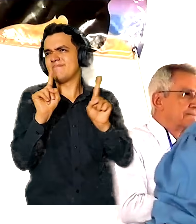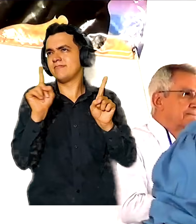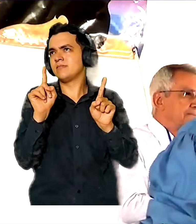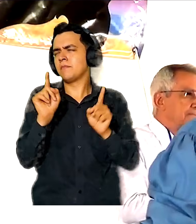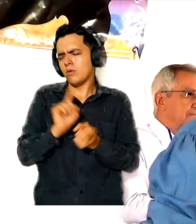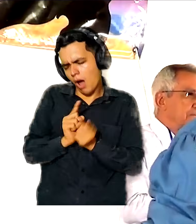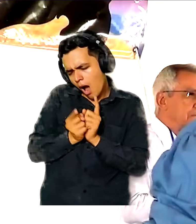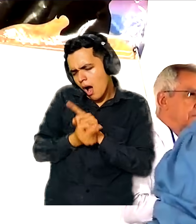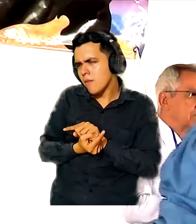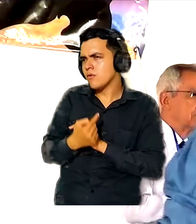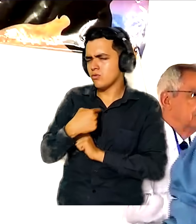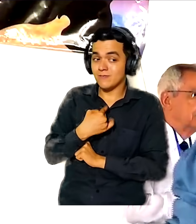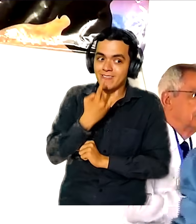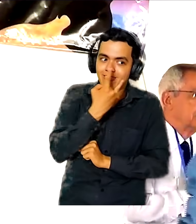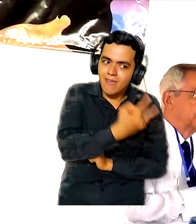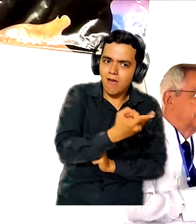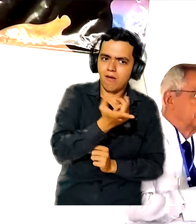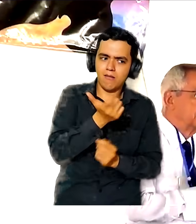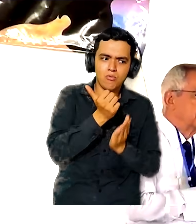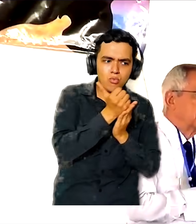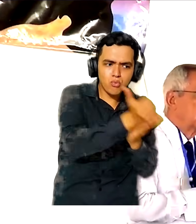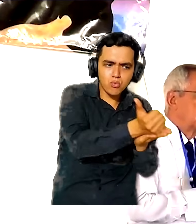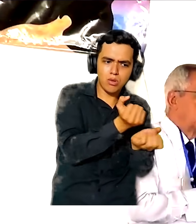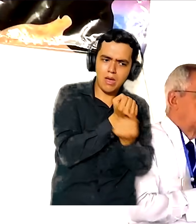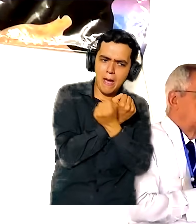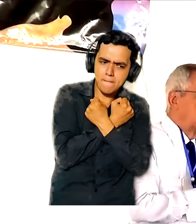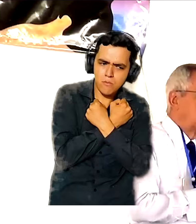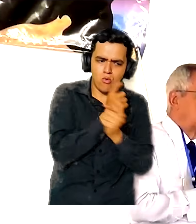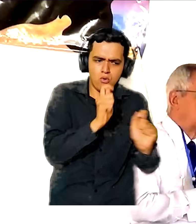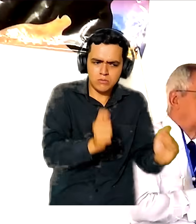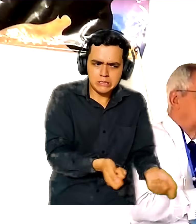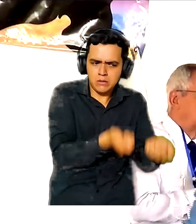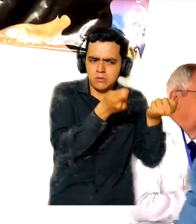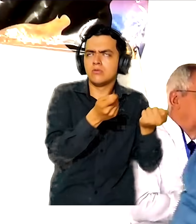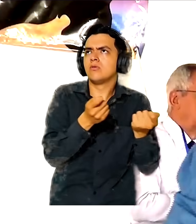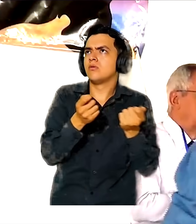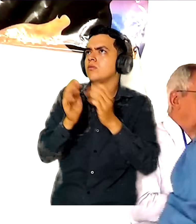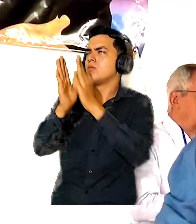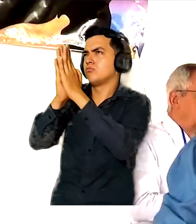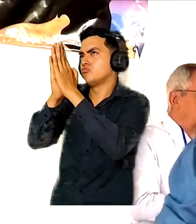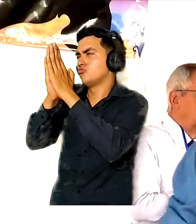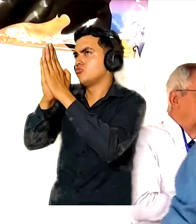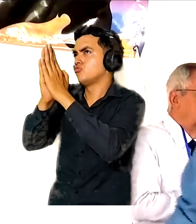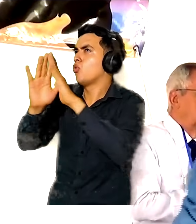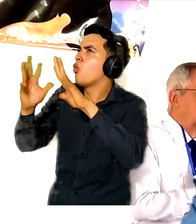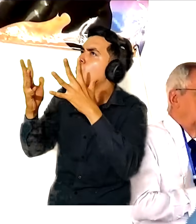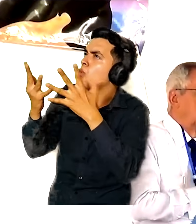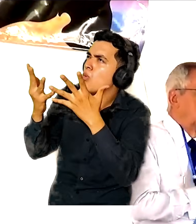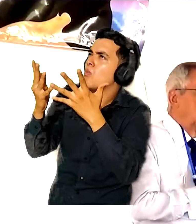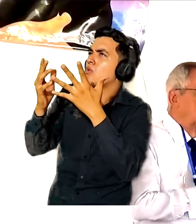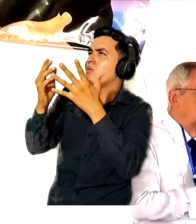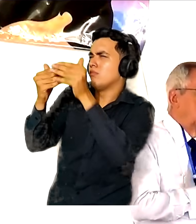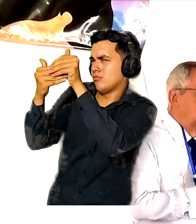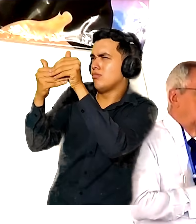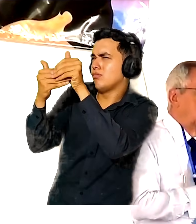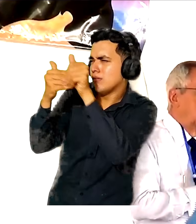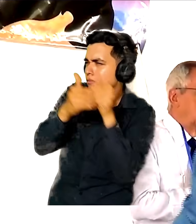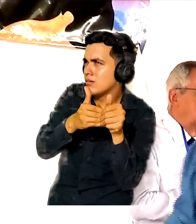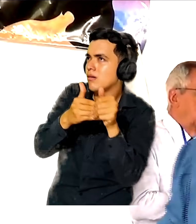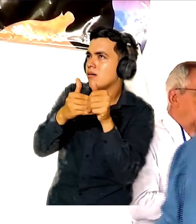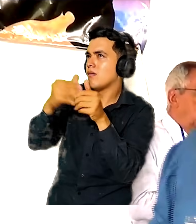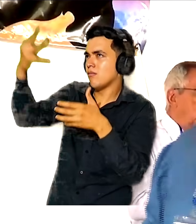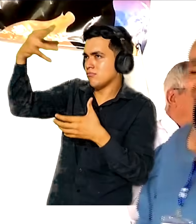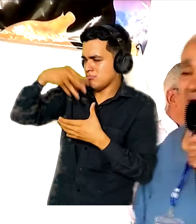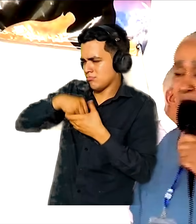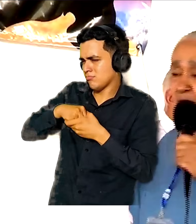pena perderla. Cada segundo que pasa es un segundo más cerca que estaremos a Jesús. Cada momento que